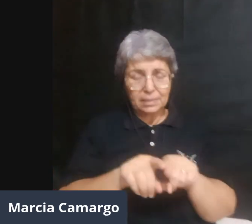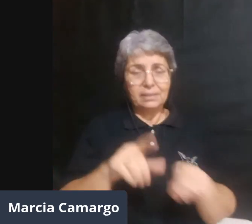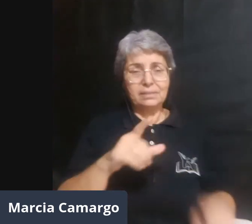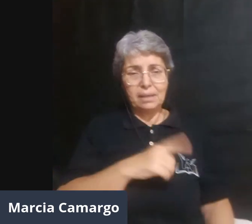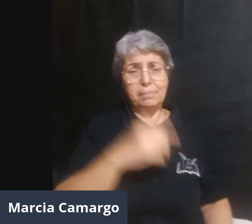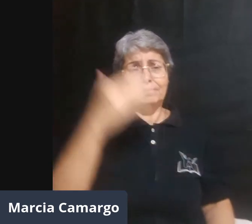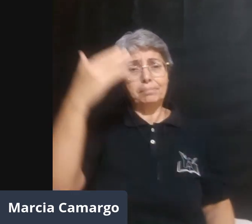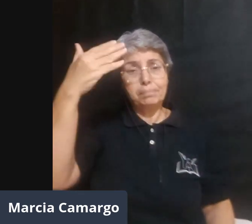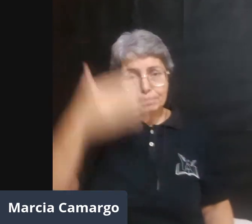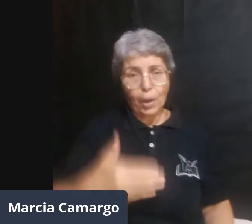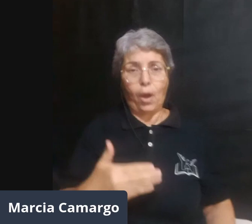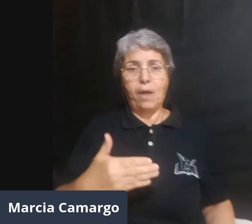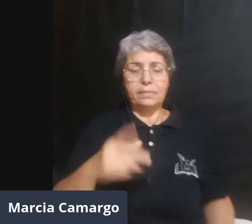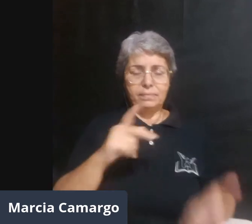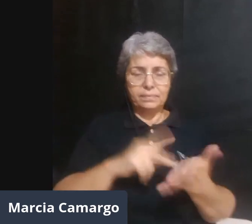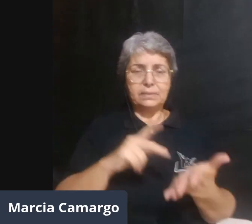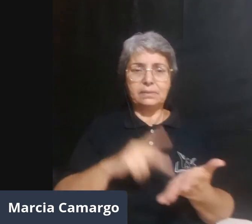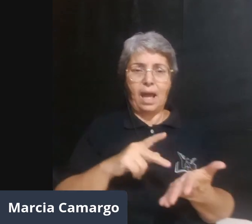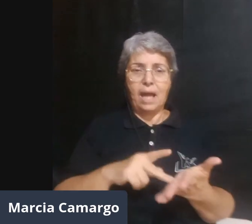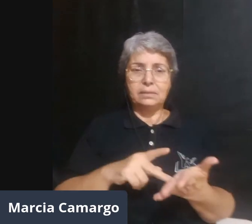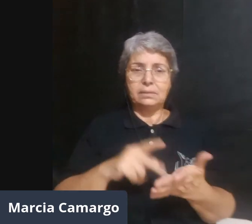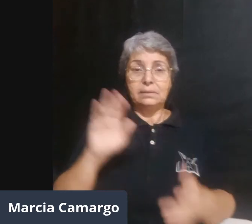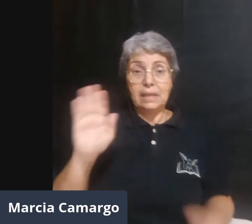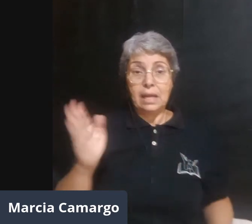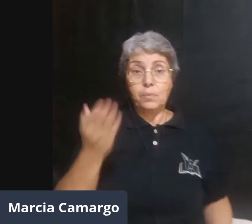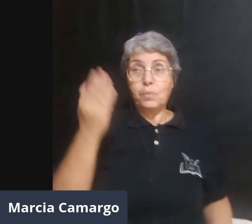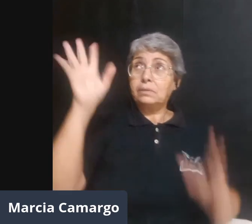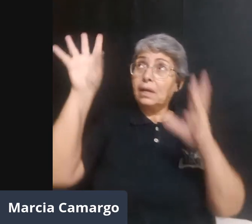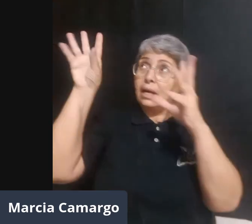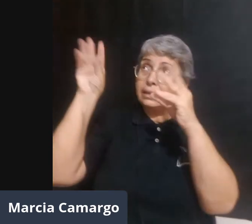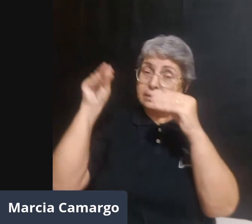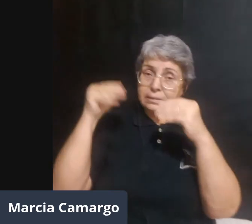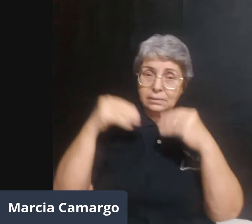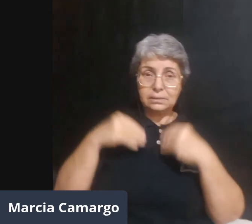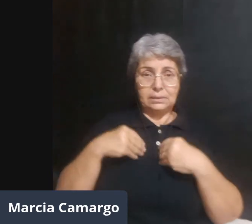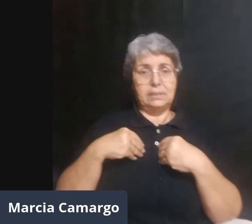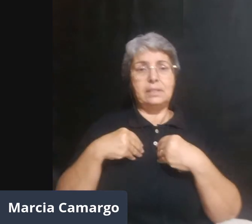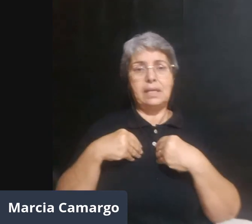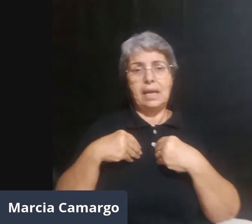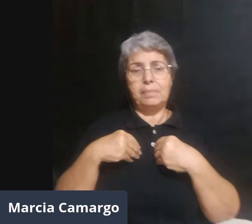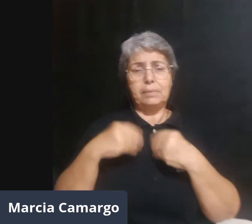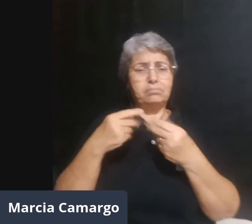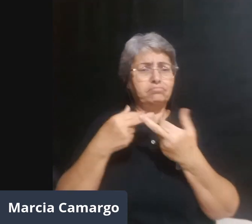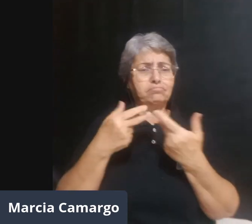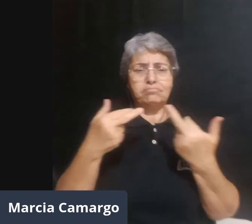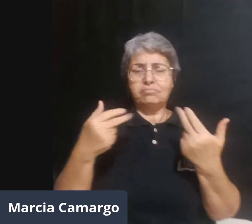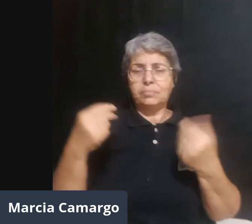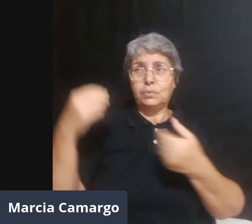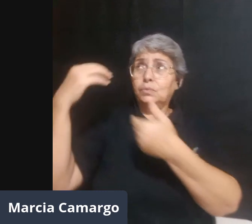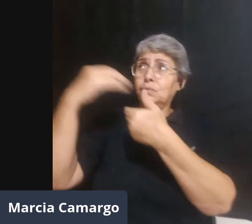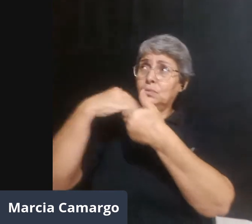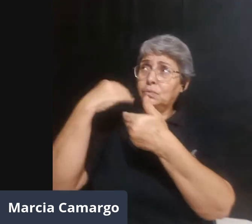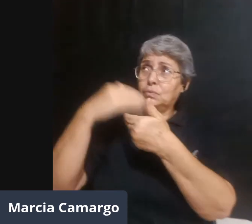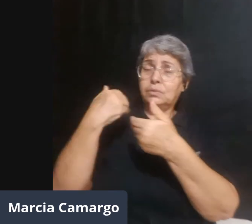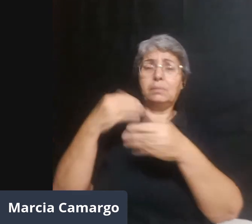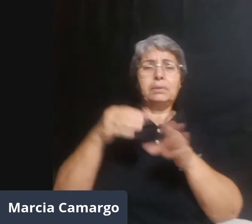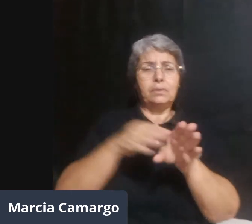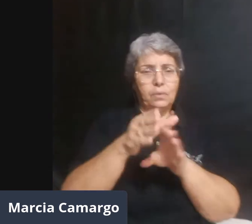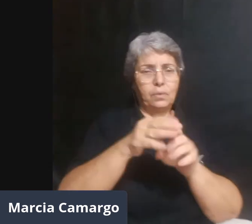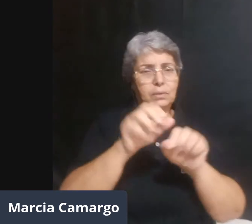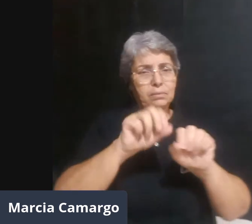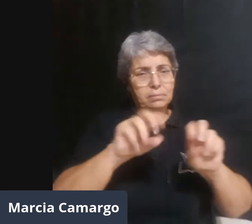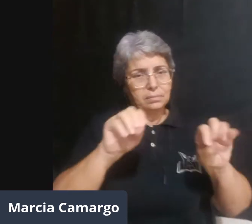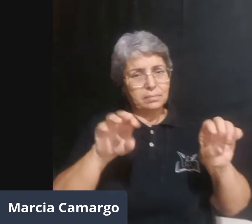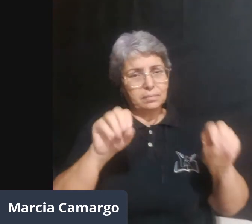elas provinham do trono. Dessa forma, afastamos o Espírito Santo, assim como aconteceu com Salomão